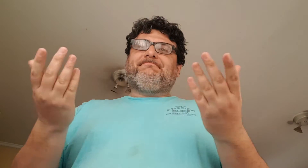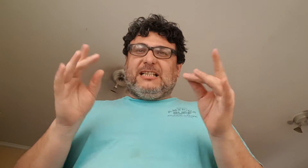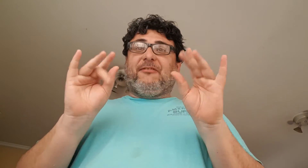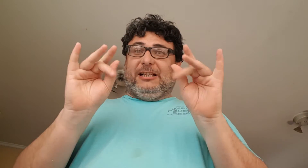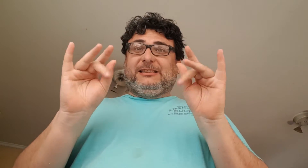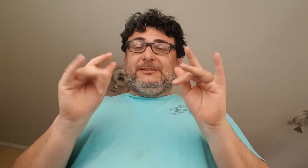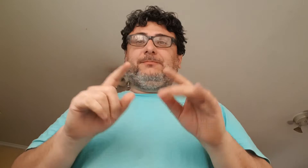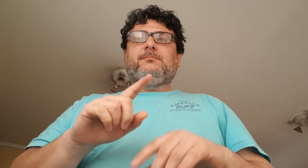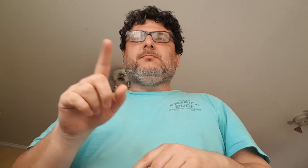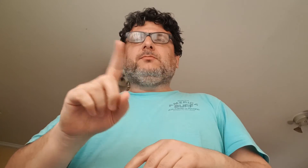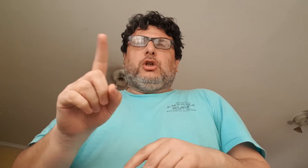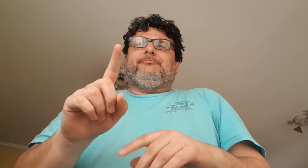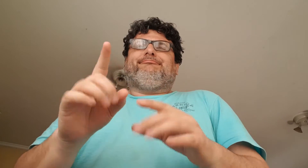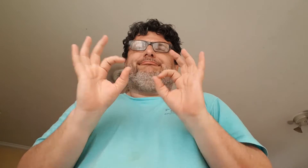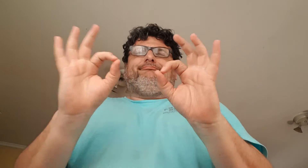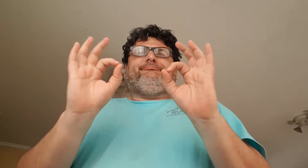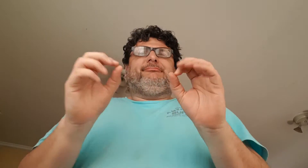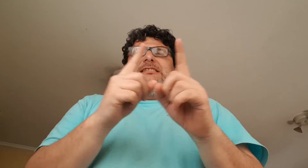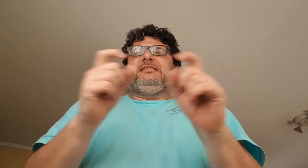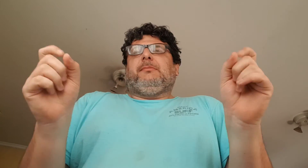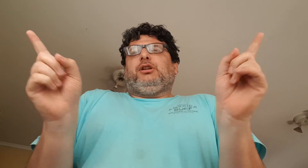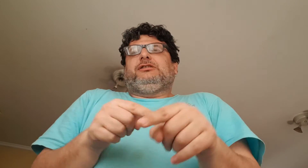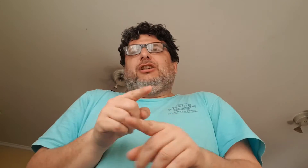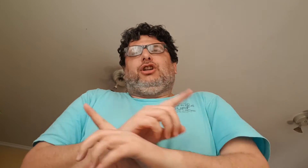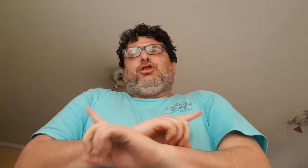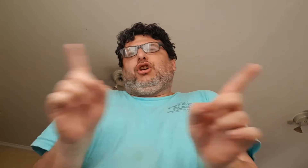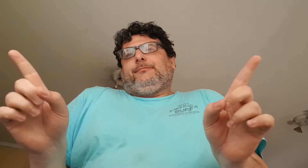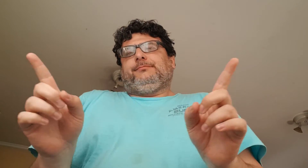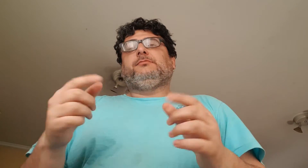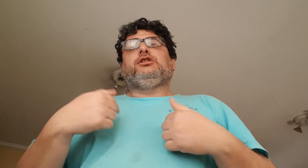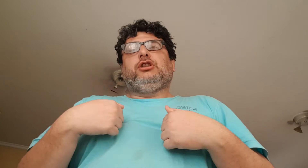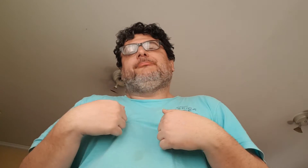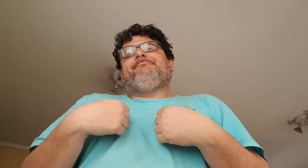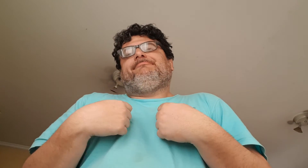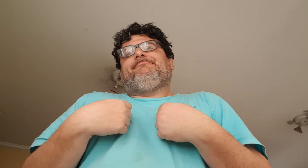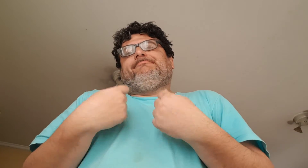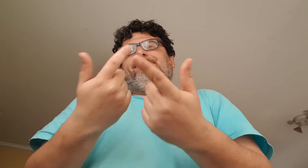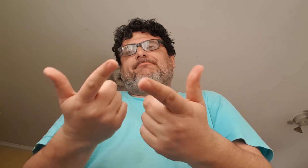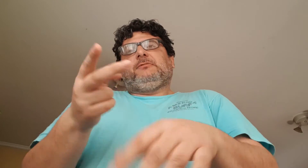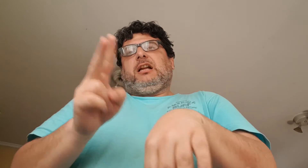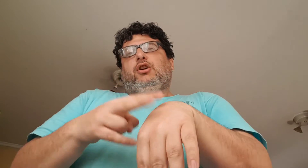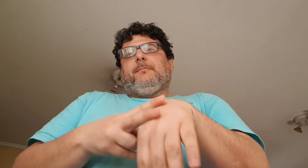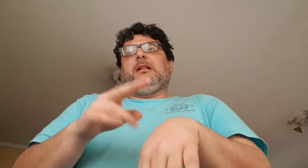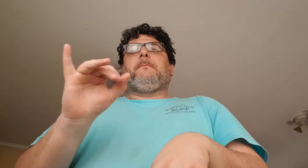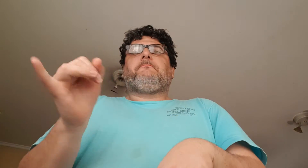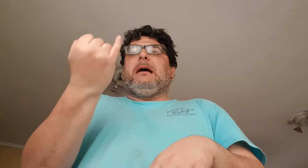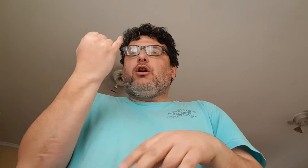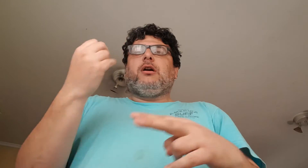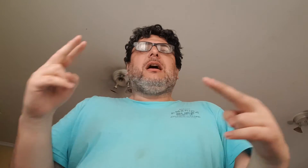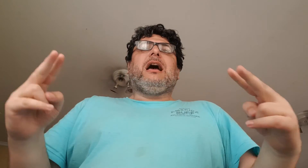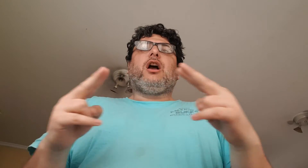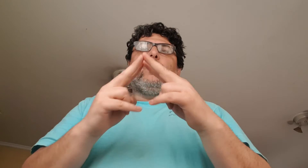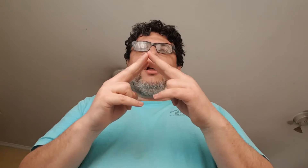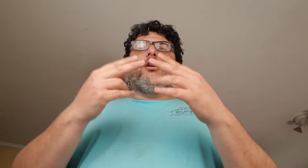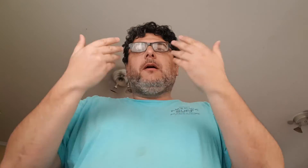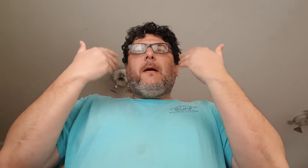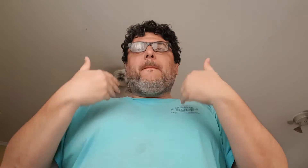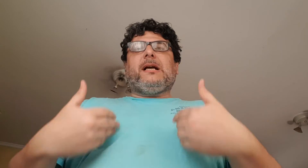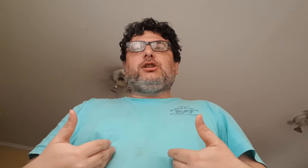me pete, no. Yo no. No te veo. Beso, en tu hueco, pecho,